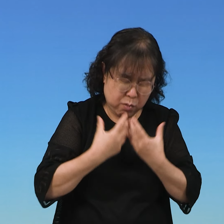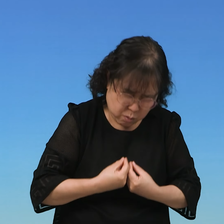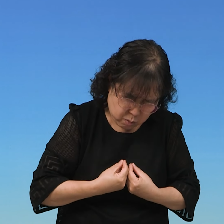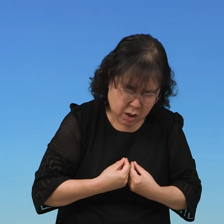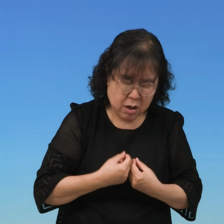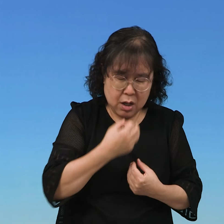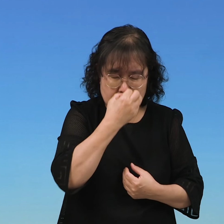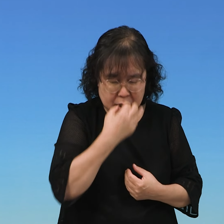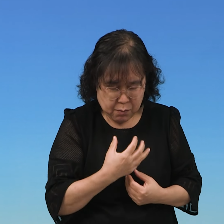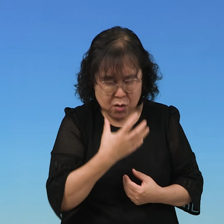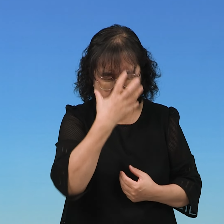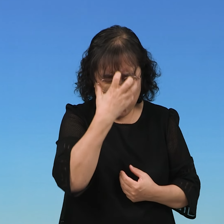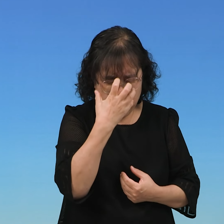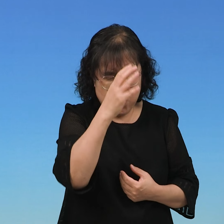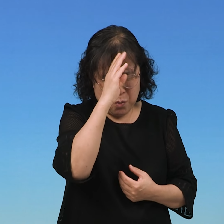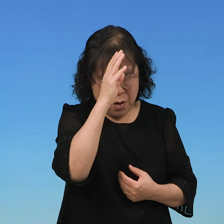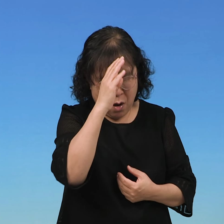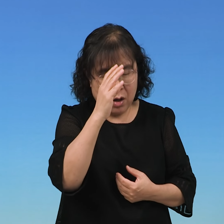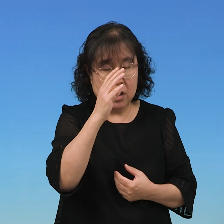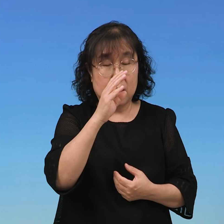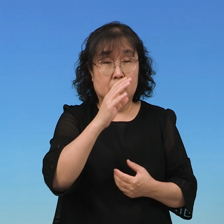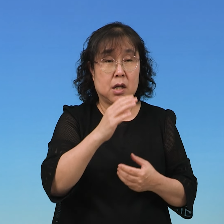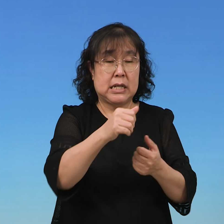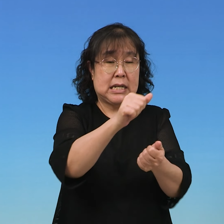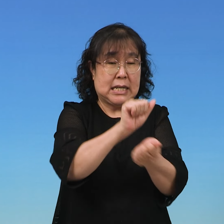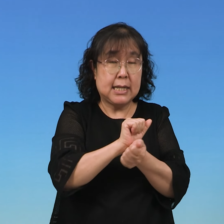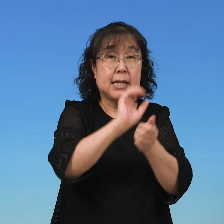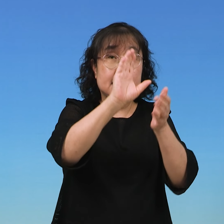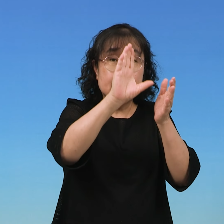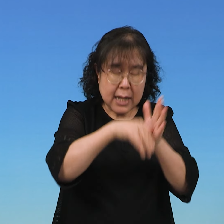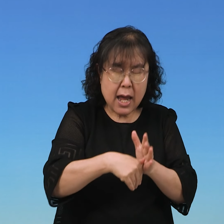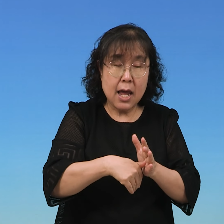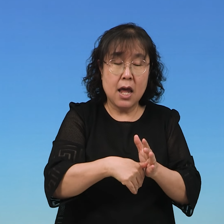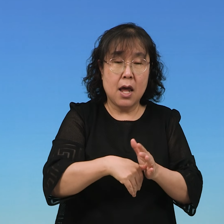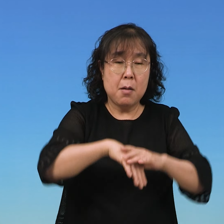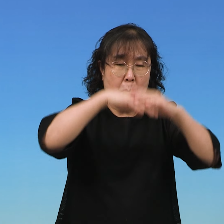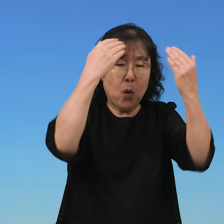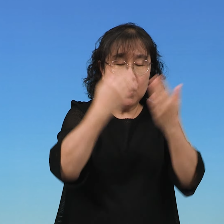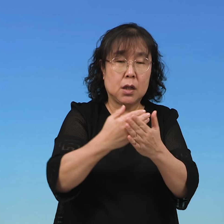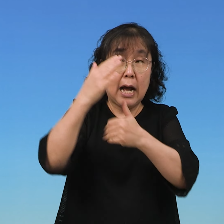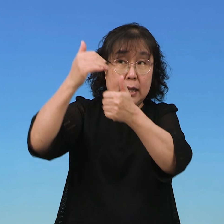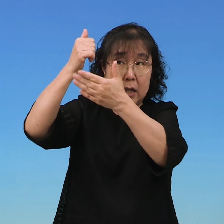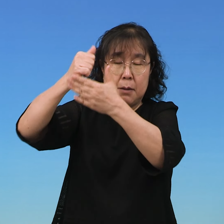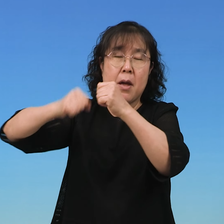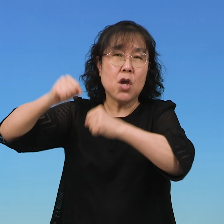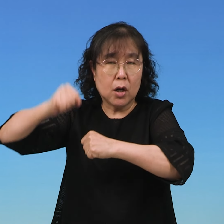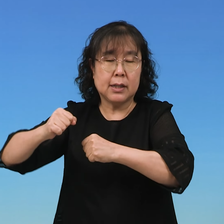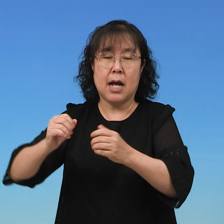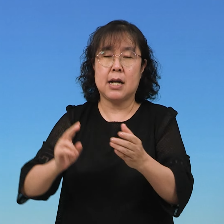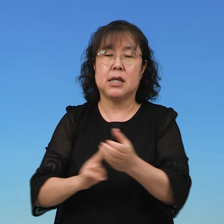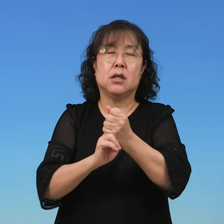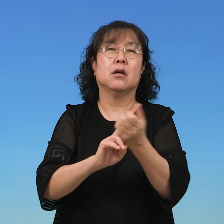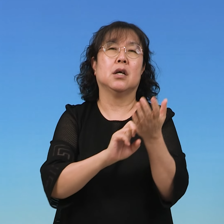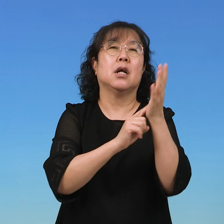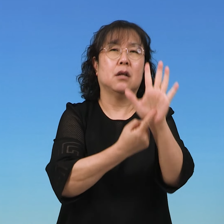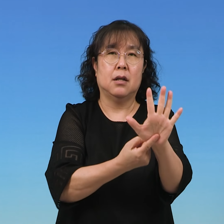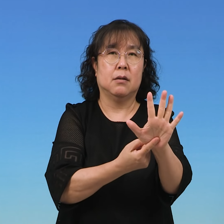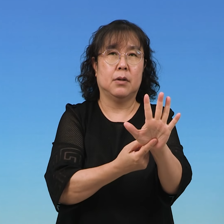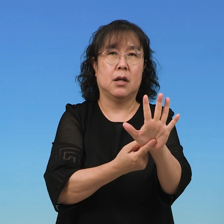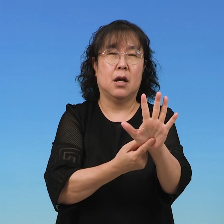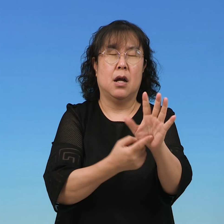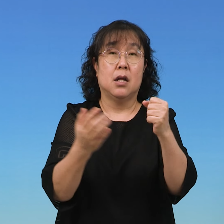힘 빼셔야 됩니다. 눈 부릅뜨는 거 여러분 이제 푸세요. 그 부릅뜬다고 안 될 일이 되고 그런